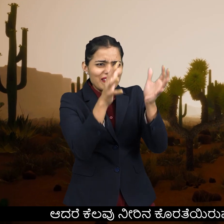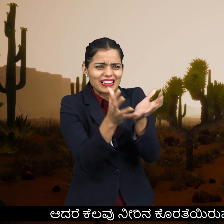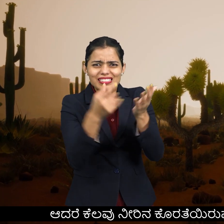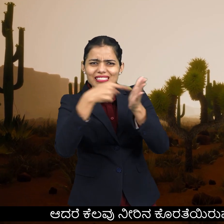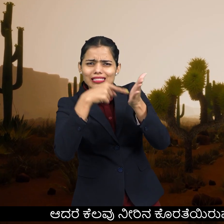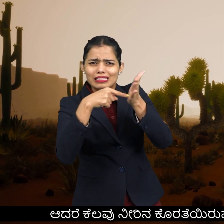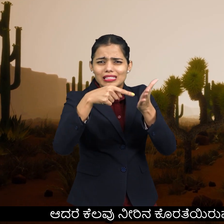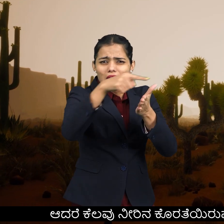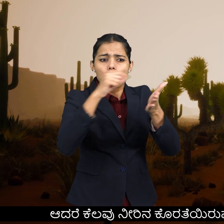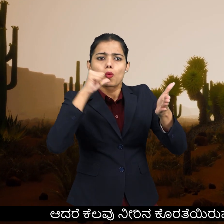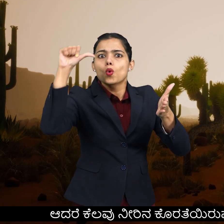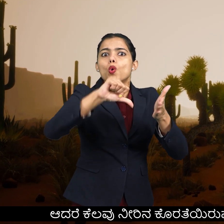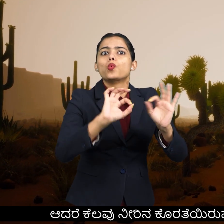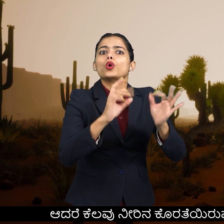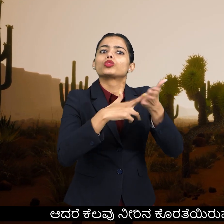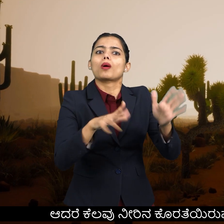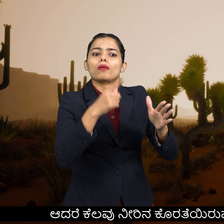ಮರುಭೂಮಿಗಳಲ್ಲಿ ಕಂಡುಬರುತ್ತವೆ.